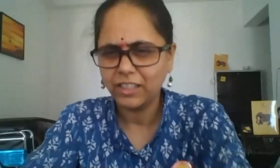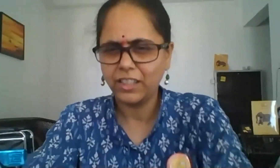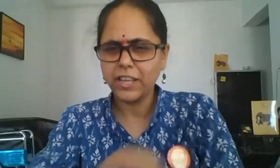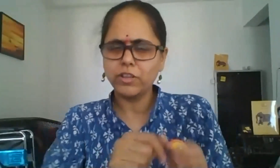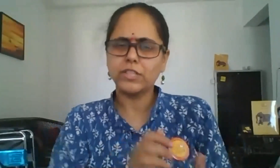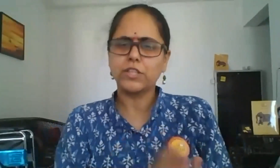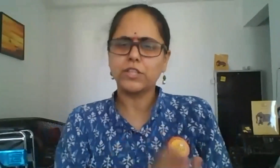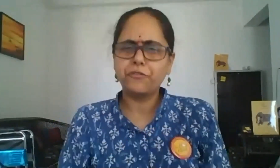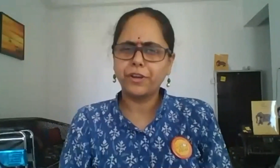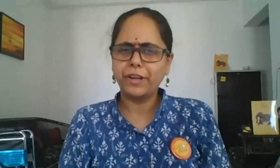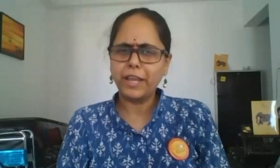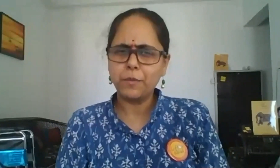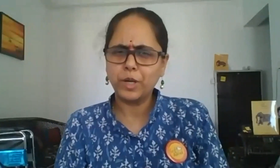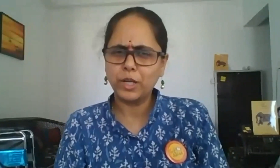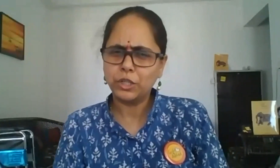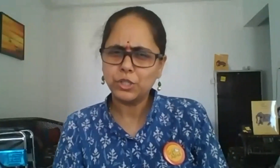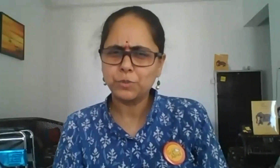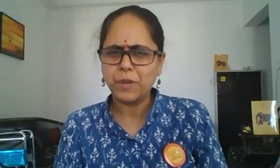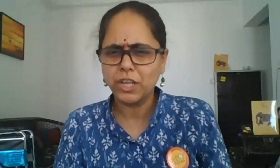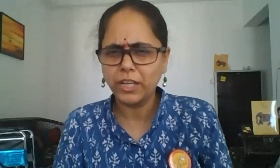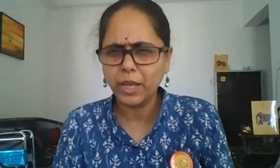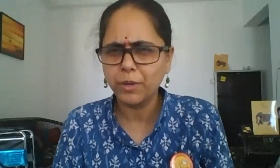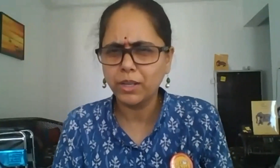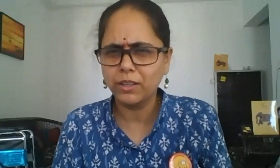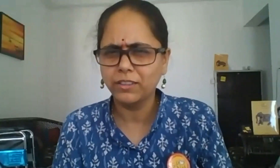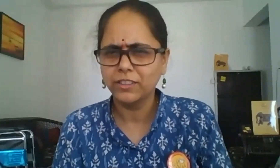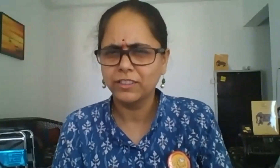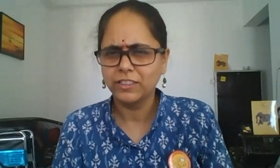ಇನ್ಯಾವ ಹೆಸರು? ಡಿಫ್ರೆಂಟ್ಲಿ ಏಬಲ್ಡ್, ಸ್ಪೆಷಲಿ ಏಬಲ್ಡ್,